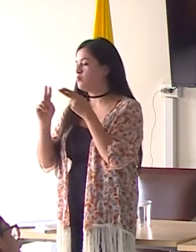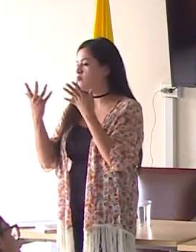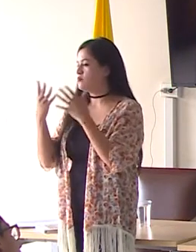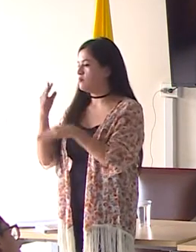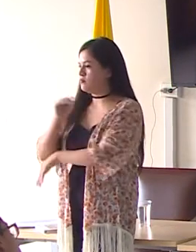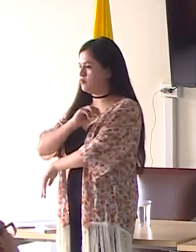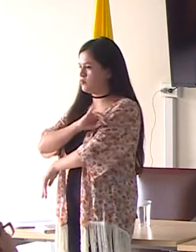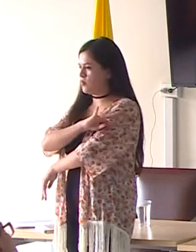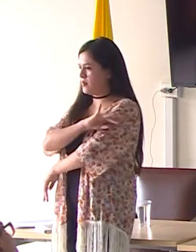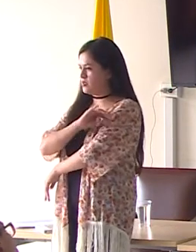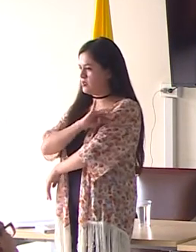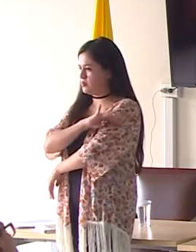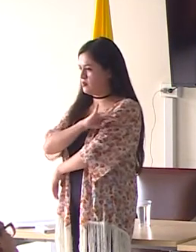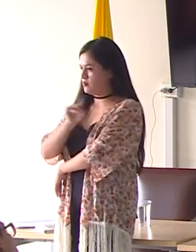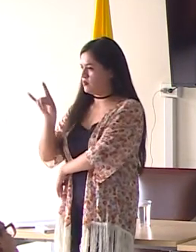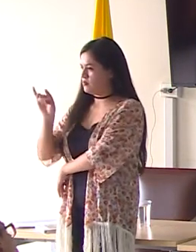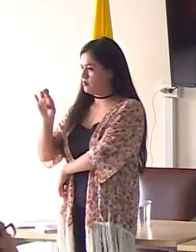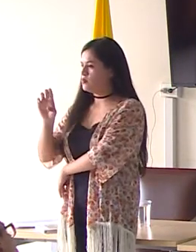de sumapaz